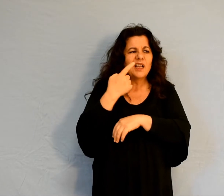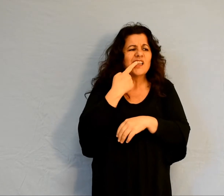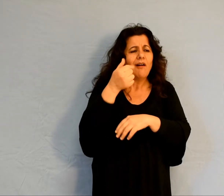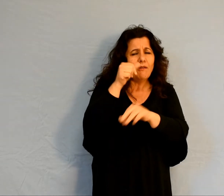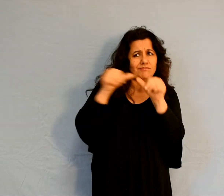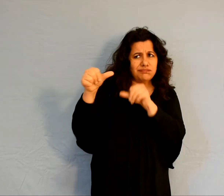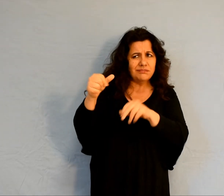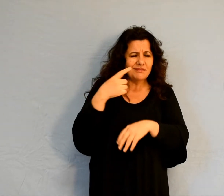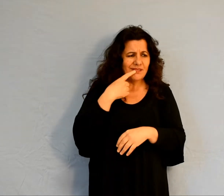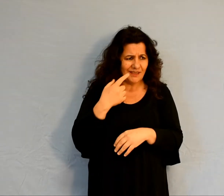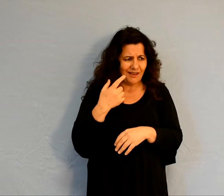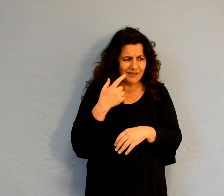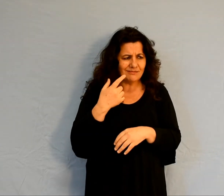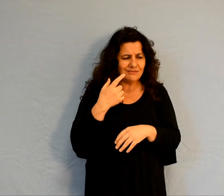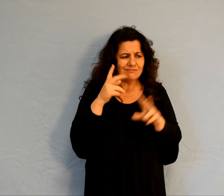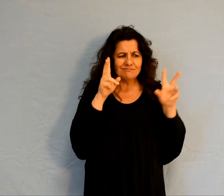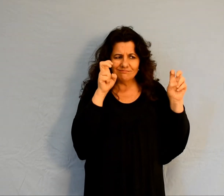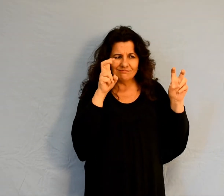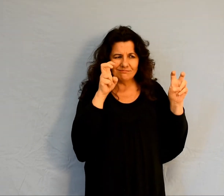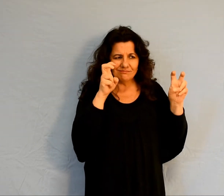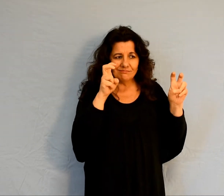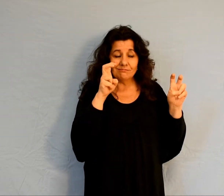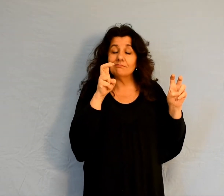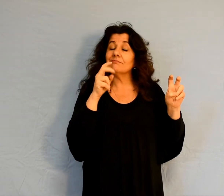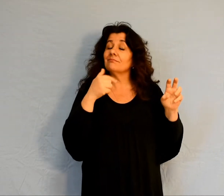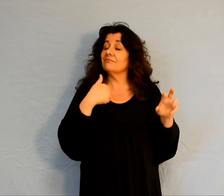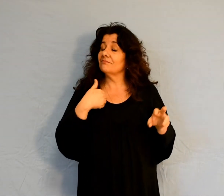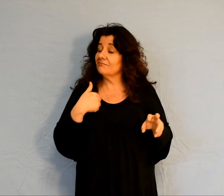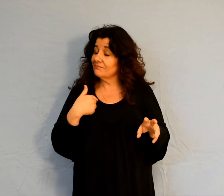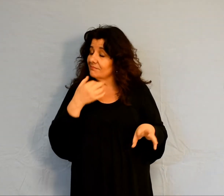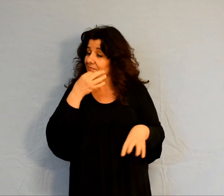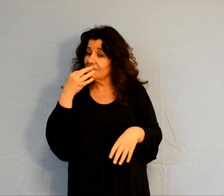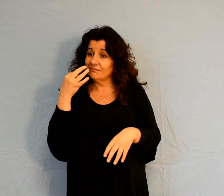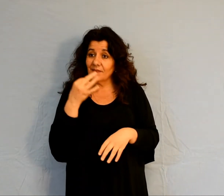Eh bien, moi, je vous dis de ne pas riposter aux méchants.